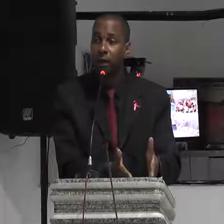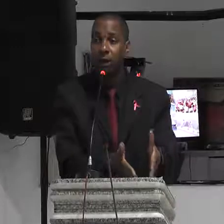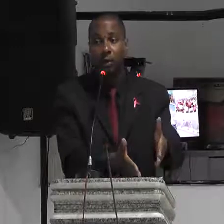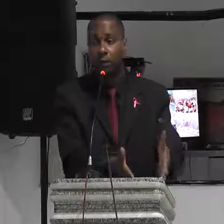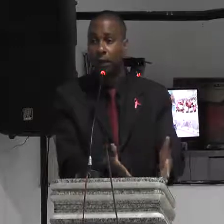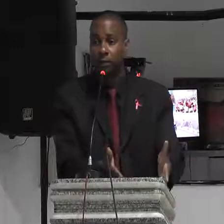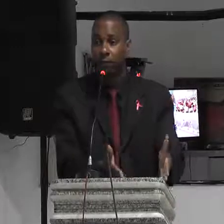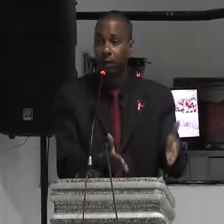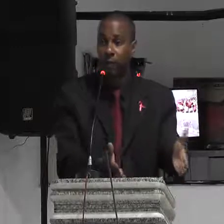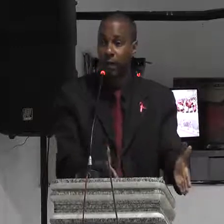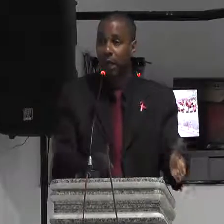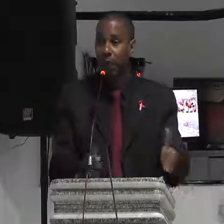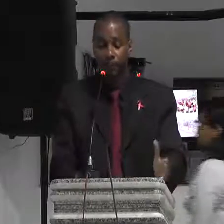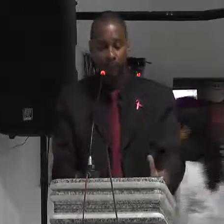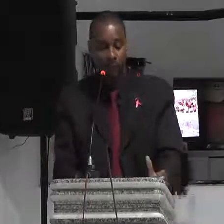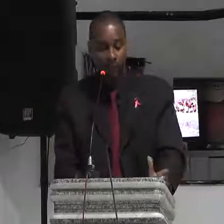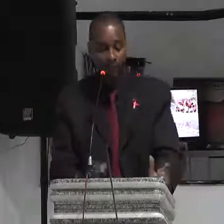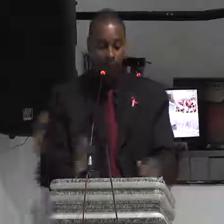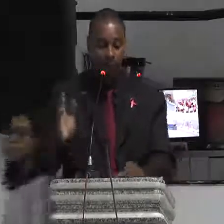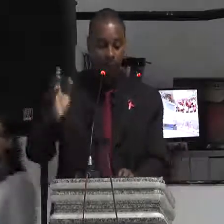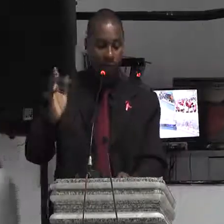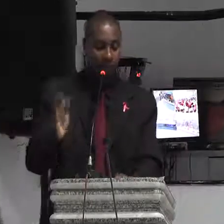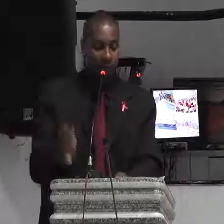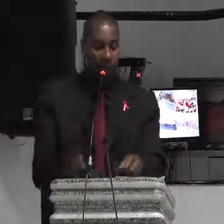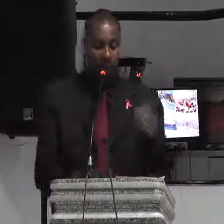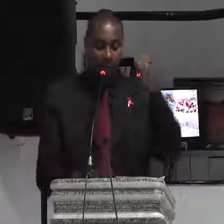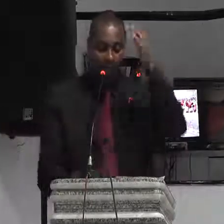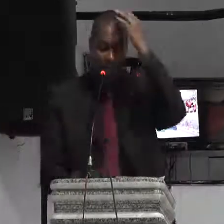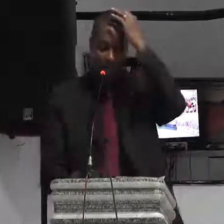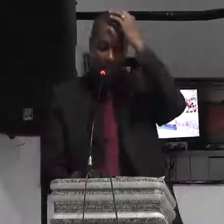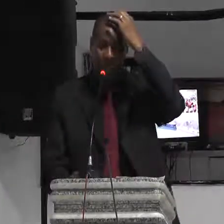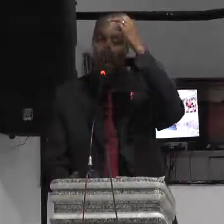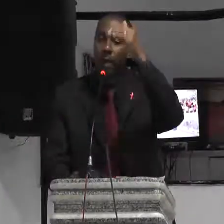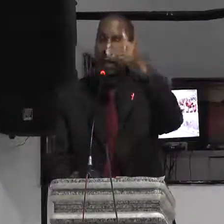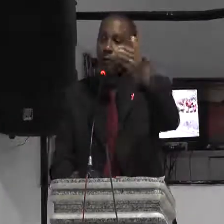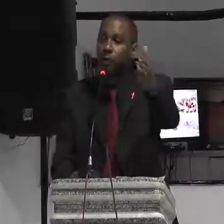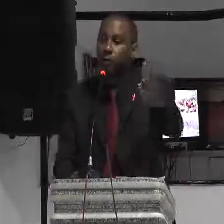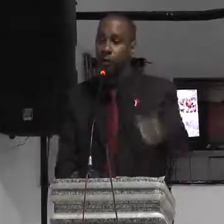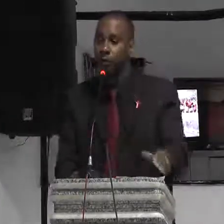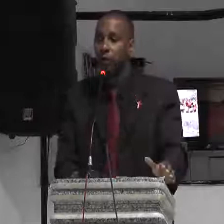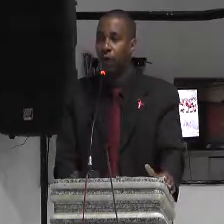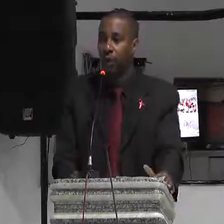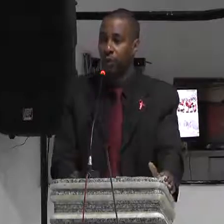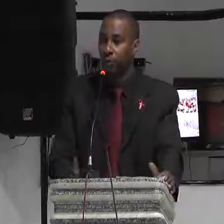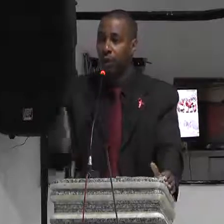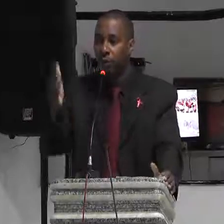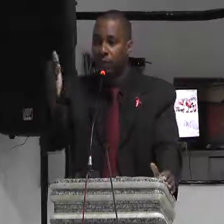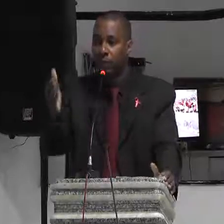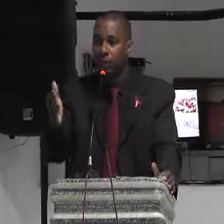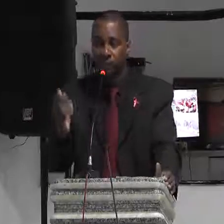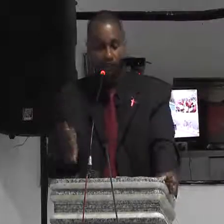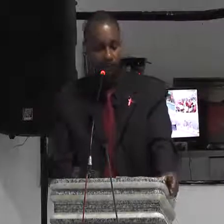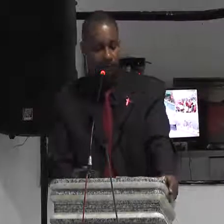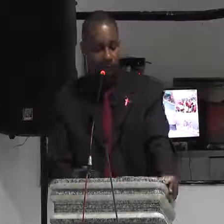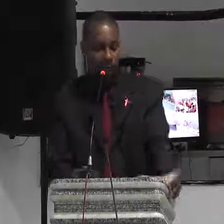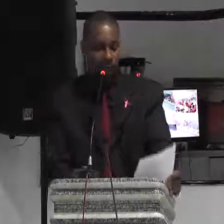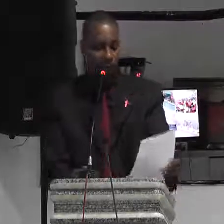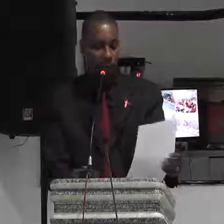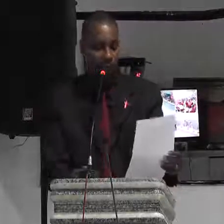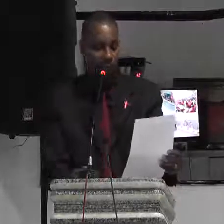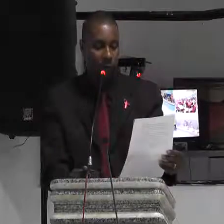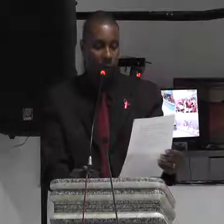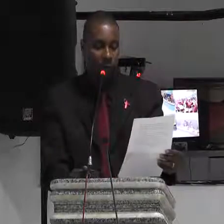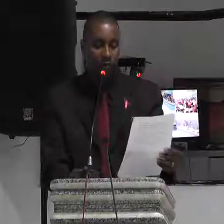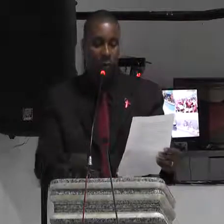estou falando aqui é números, caso real. Então isso aí deve estar acontecendo, gente, até o meado de novembro. Eu acho que se a gente